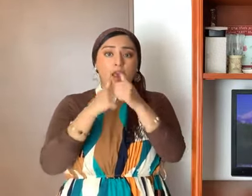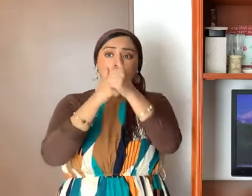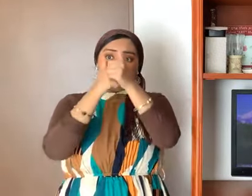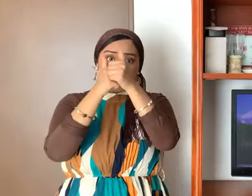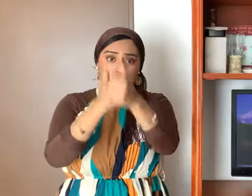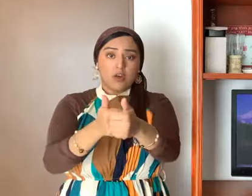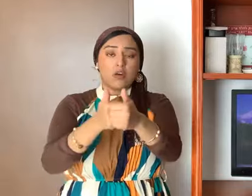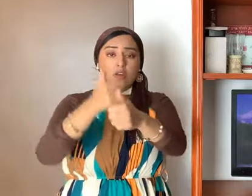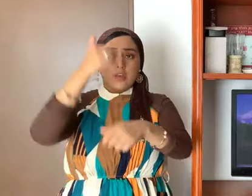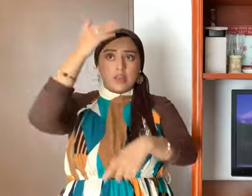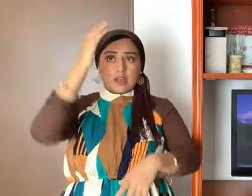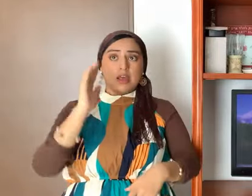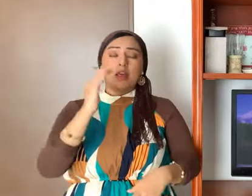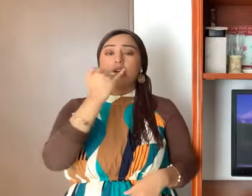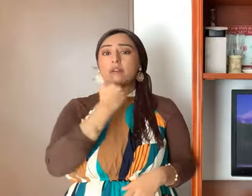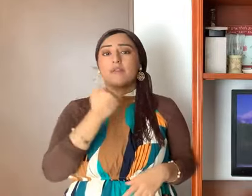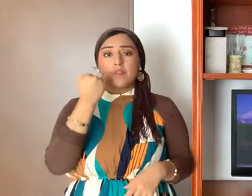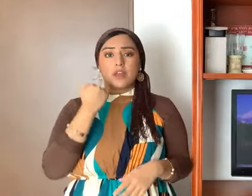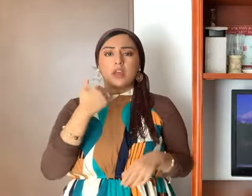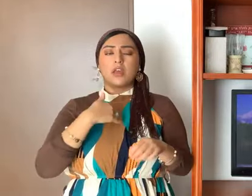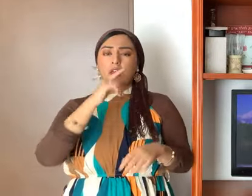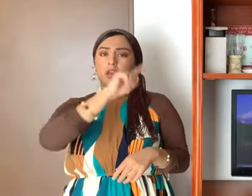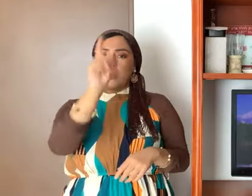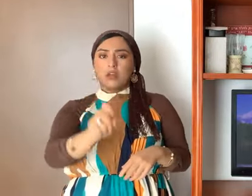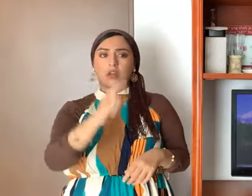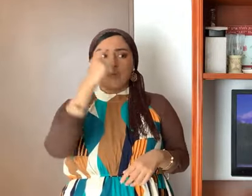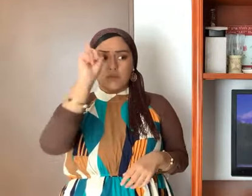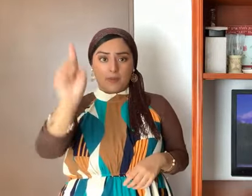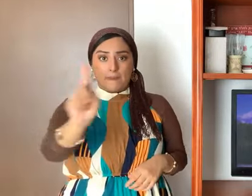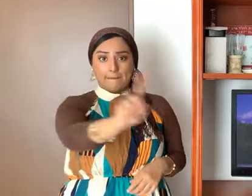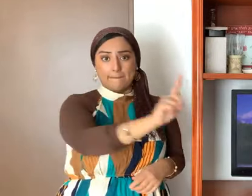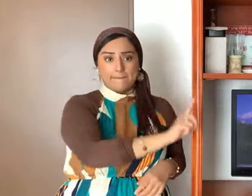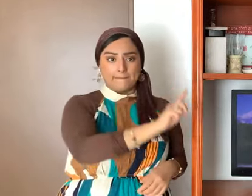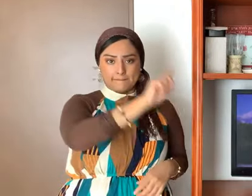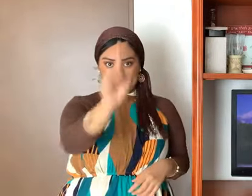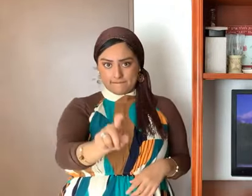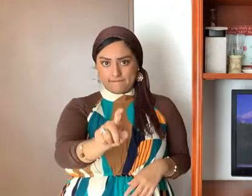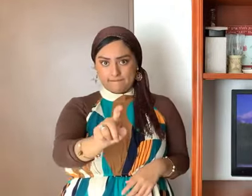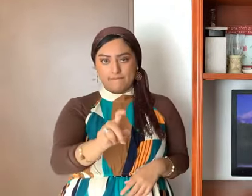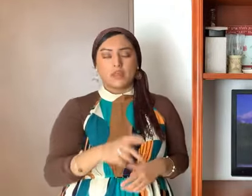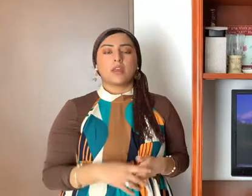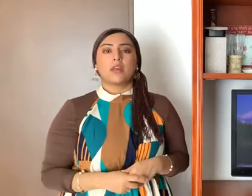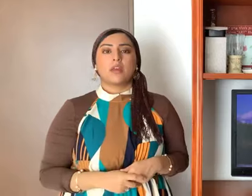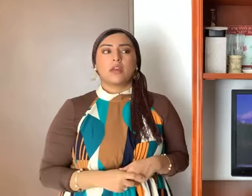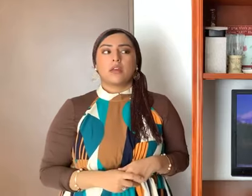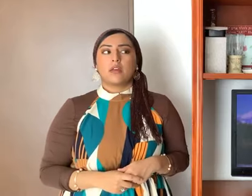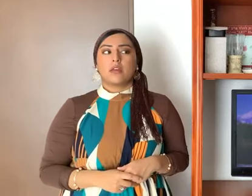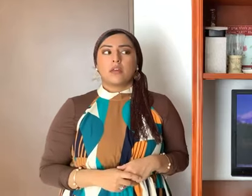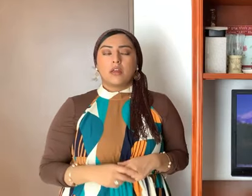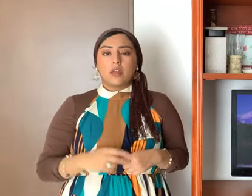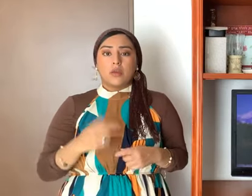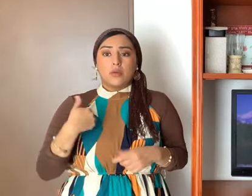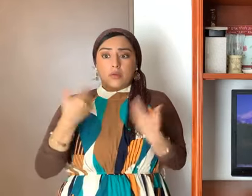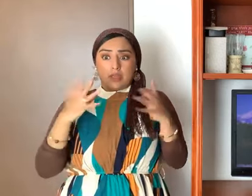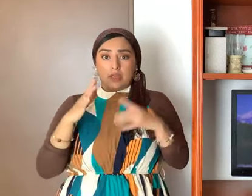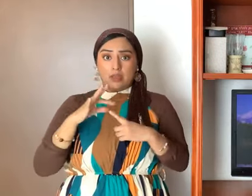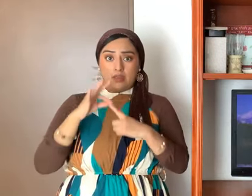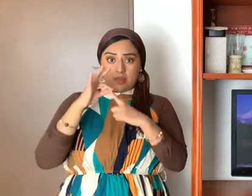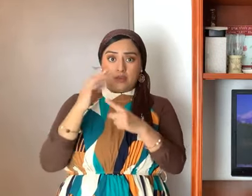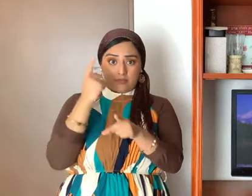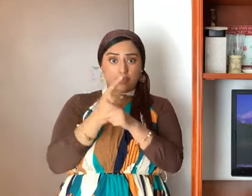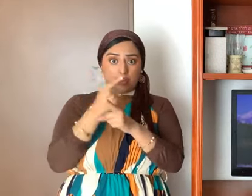al Elohim de Israel. La pregunta para cada uno de nosotros es, a pesar de ese llamado